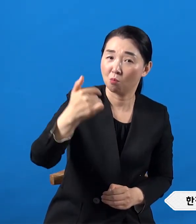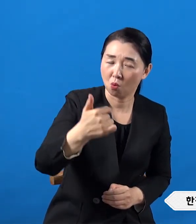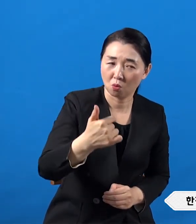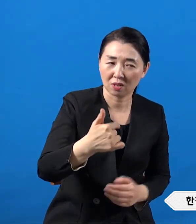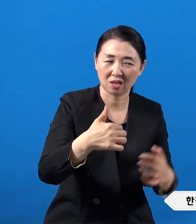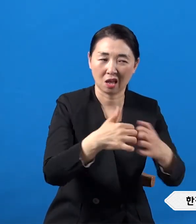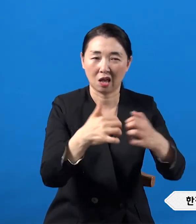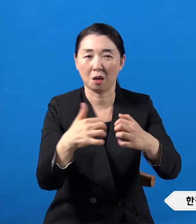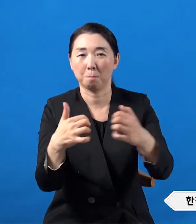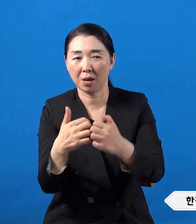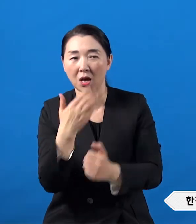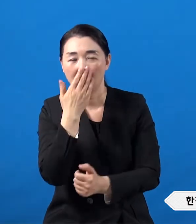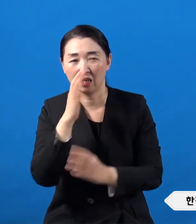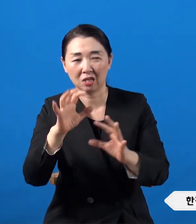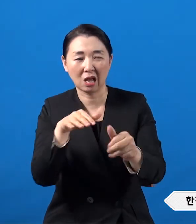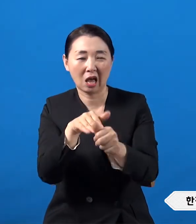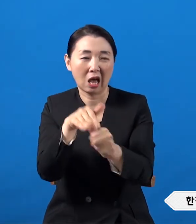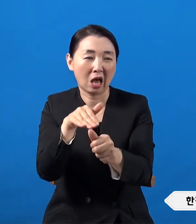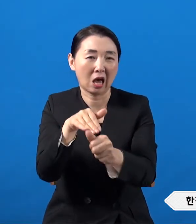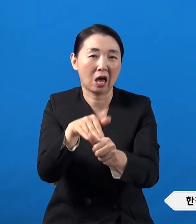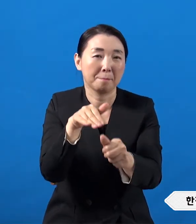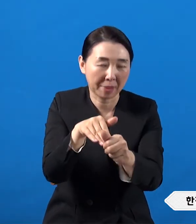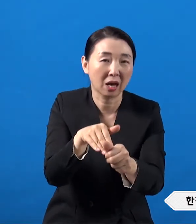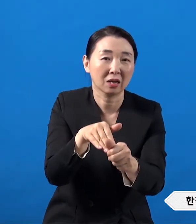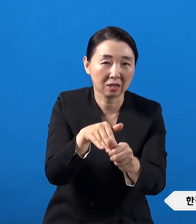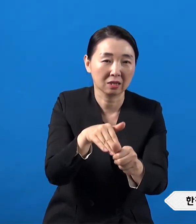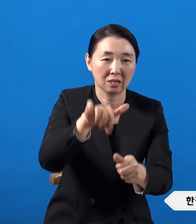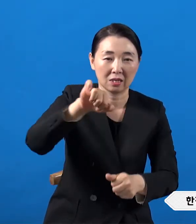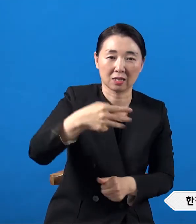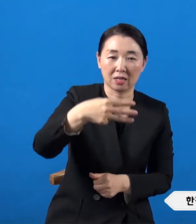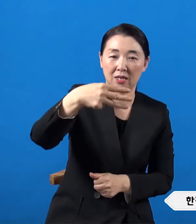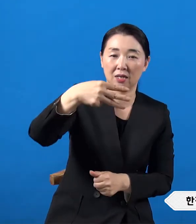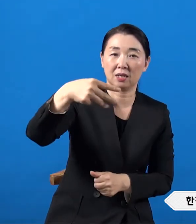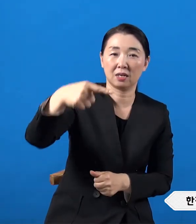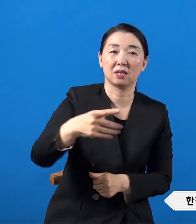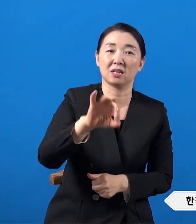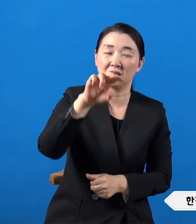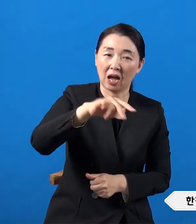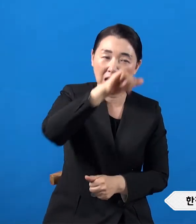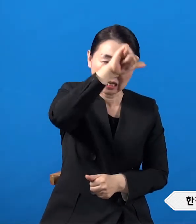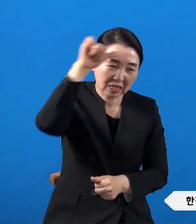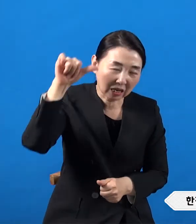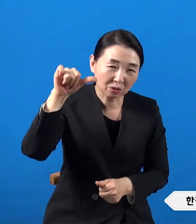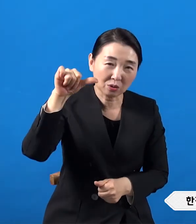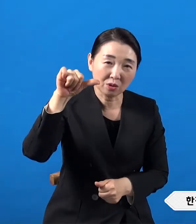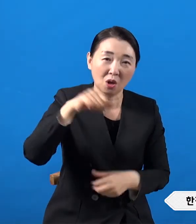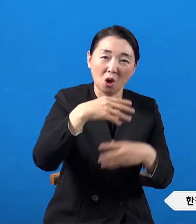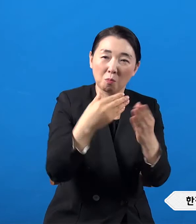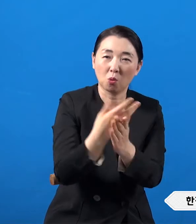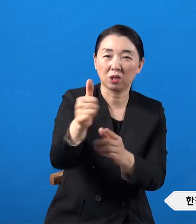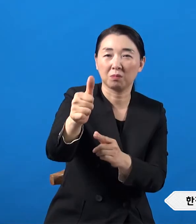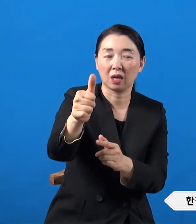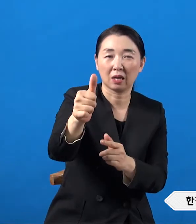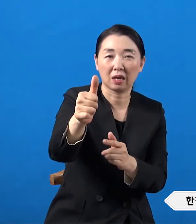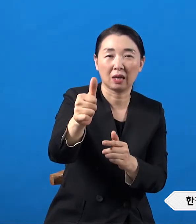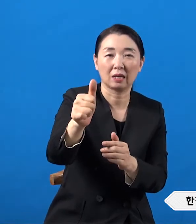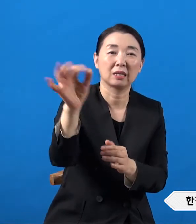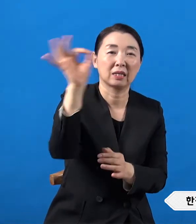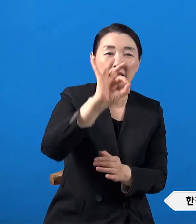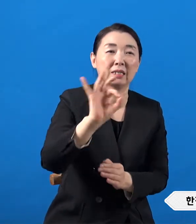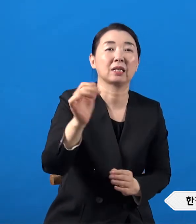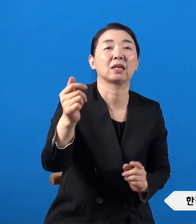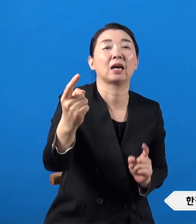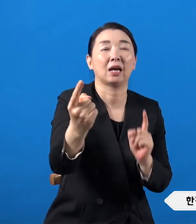쳐들어와서 이스라엘을 못 살게 구니까 길르앗의 장로들이 이제 도읍으로 입다에게